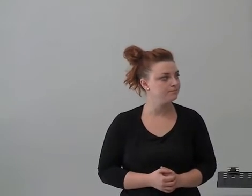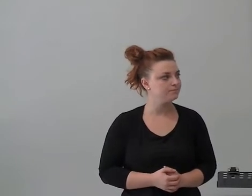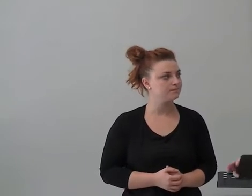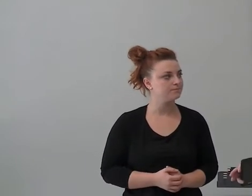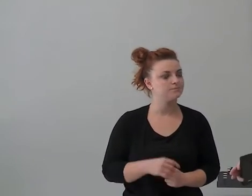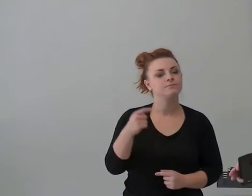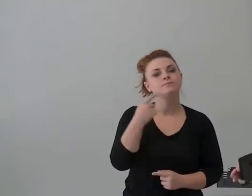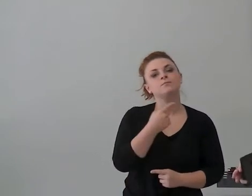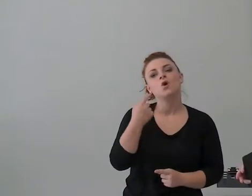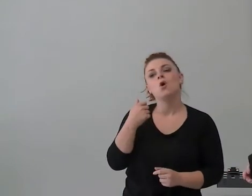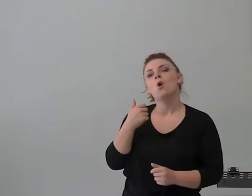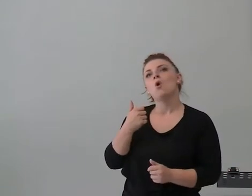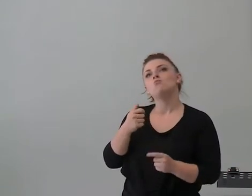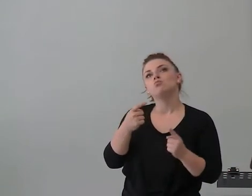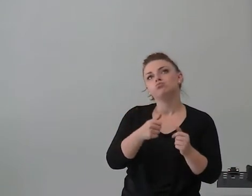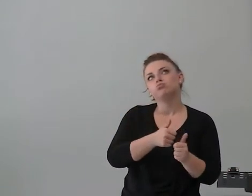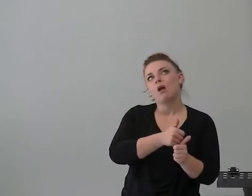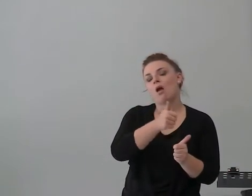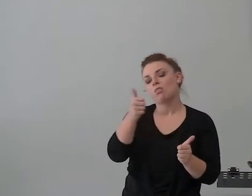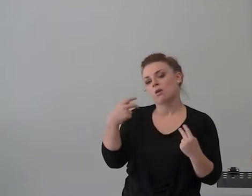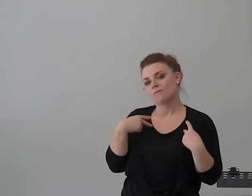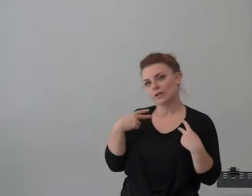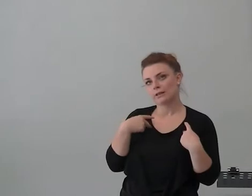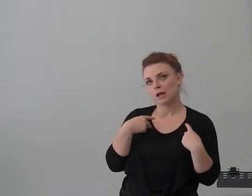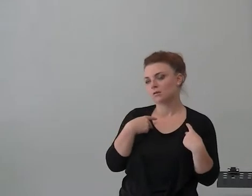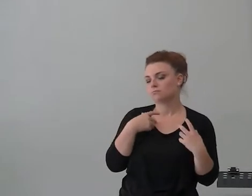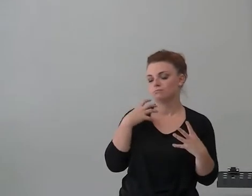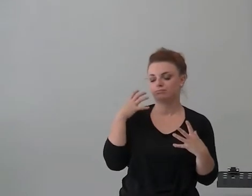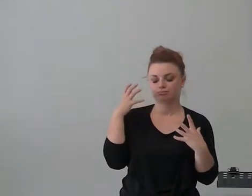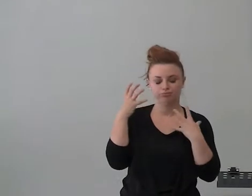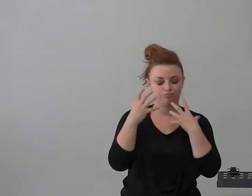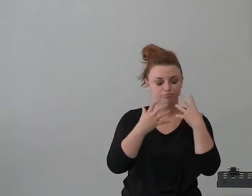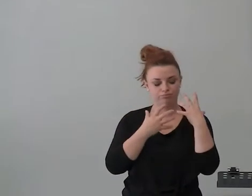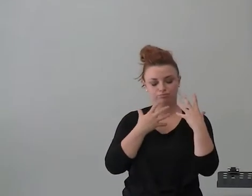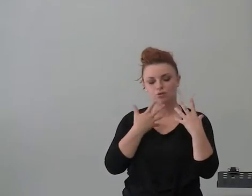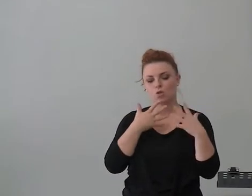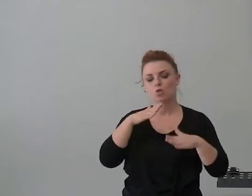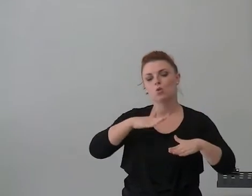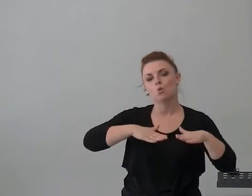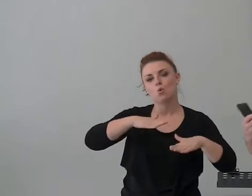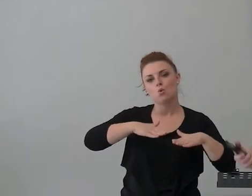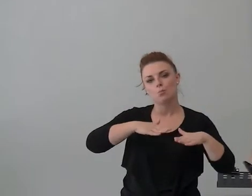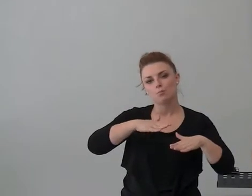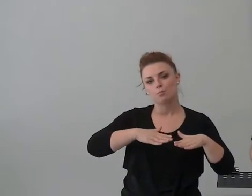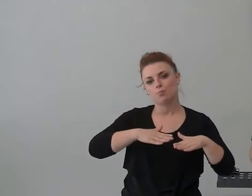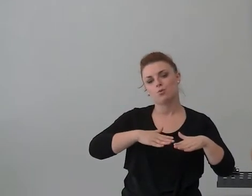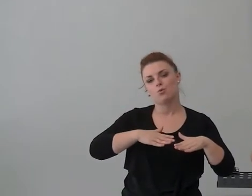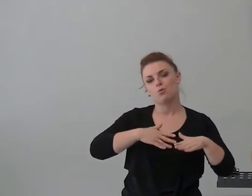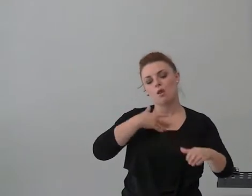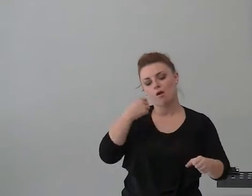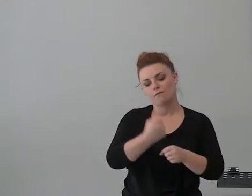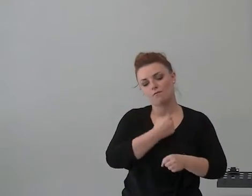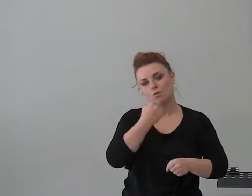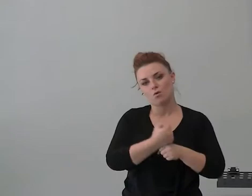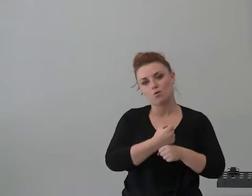proprio terribile, in cui avevo tanti dubbi su di me, sui miei doni, sul nostro ministero, dalla